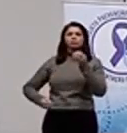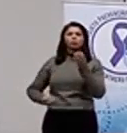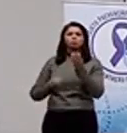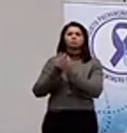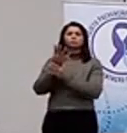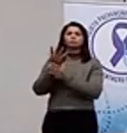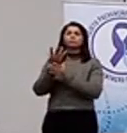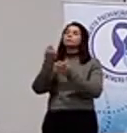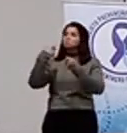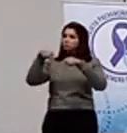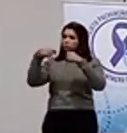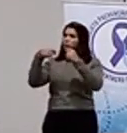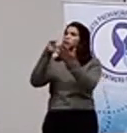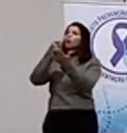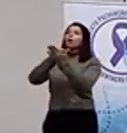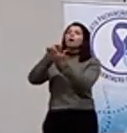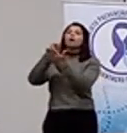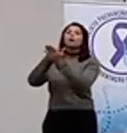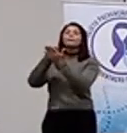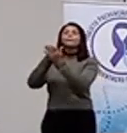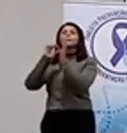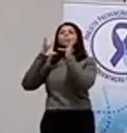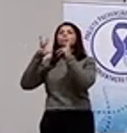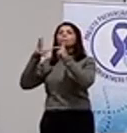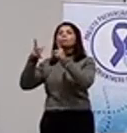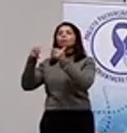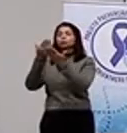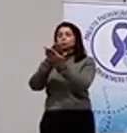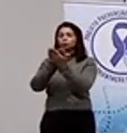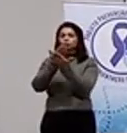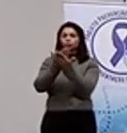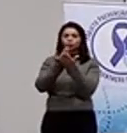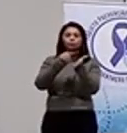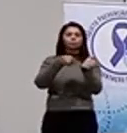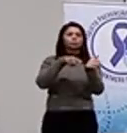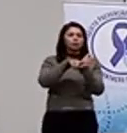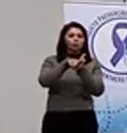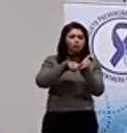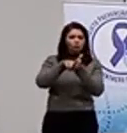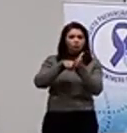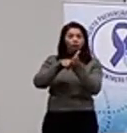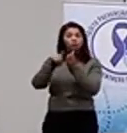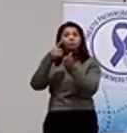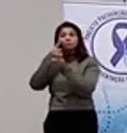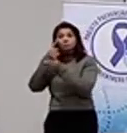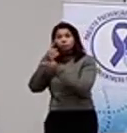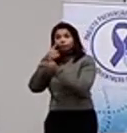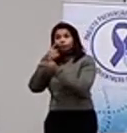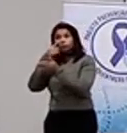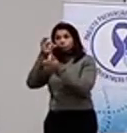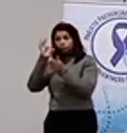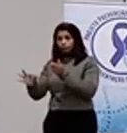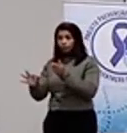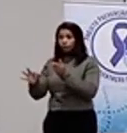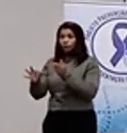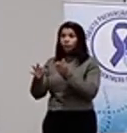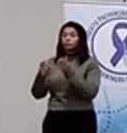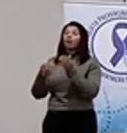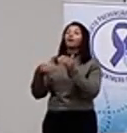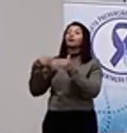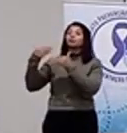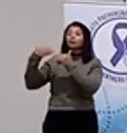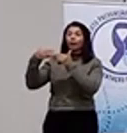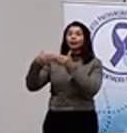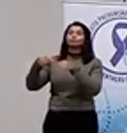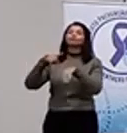cobrar todos os estudos, vão cobrar todas as análises para ver se a terapia realmente funciona. E é aí que você pode demorar também um pouco mais.